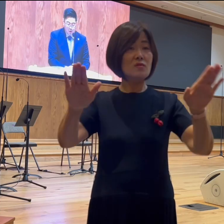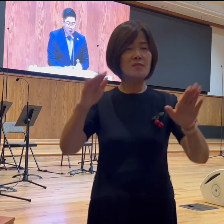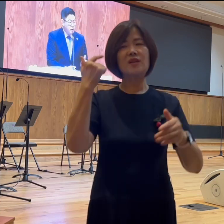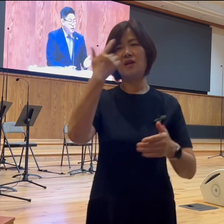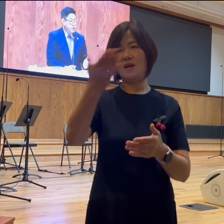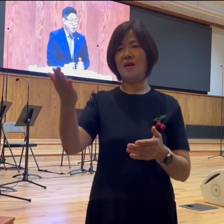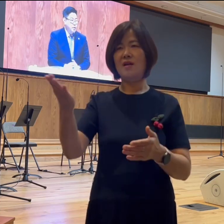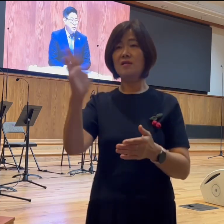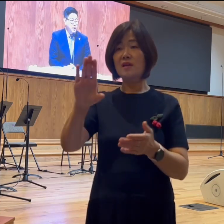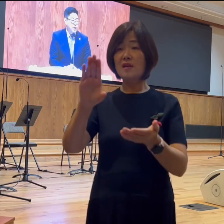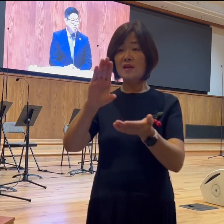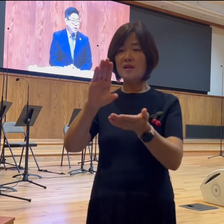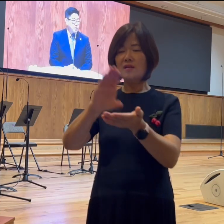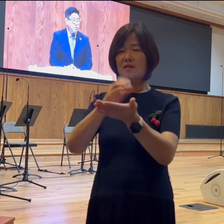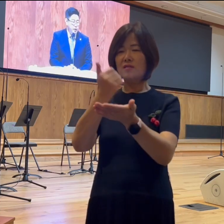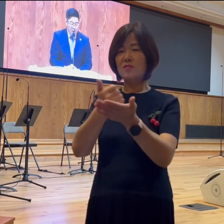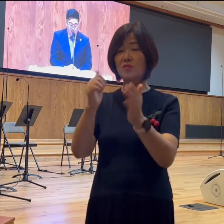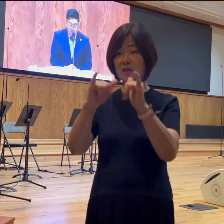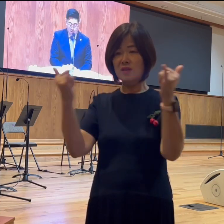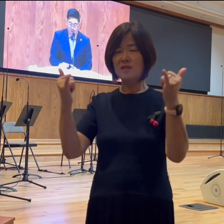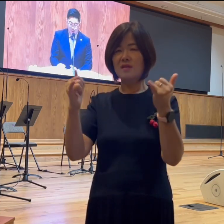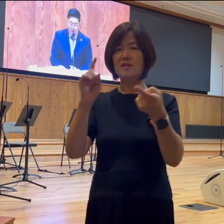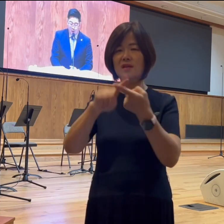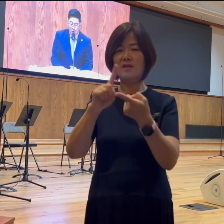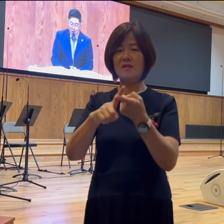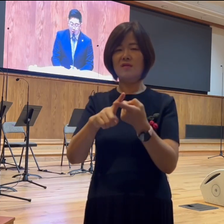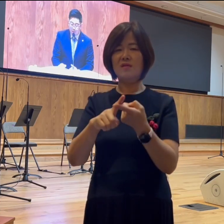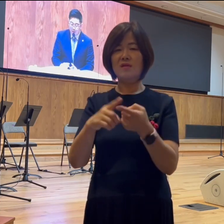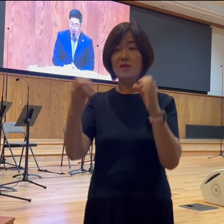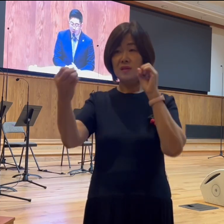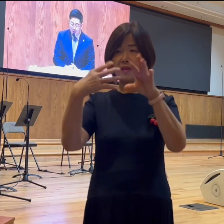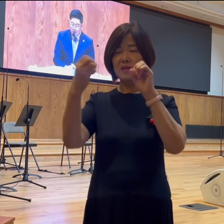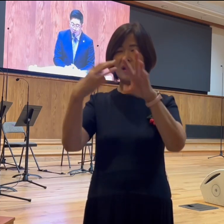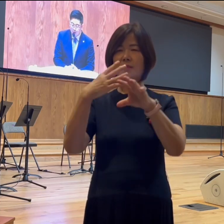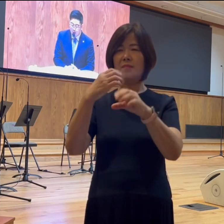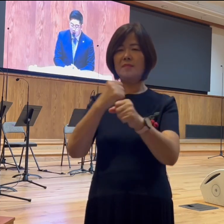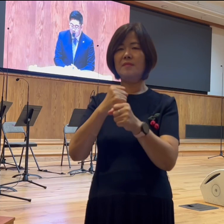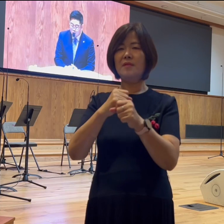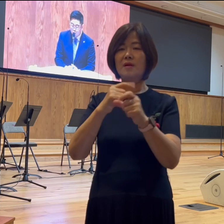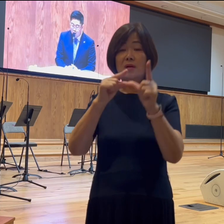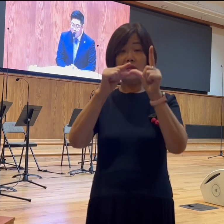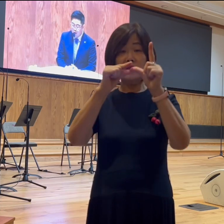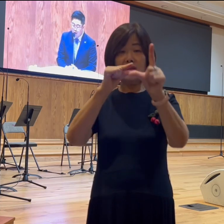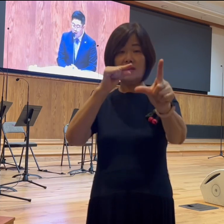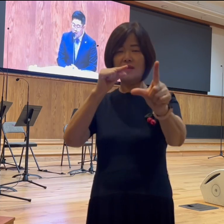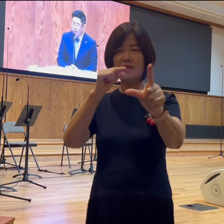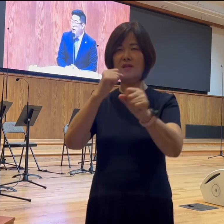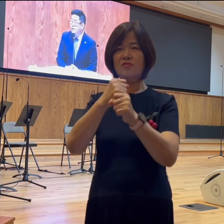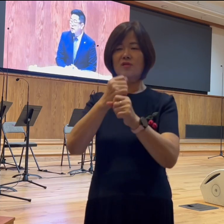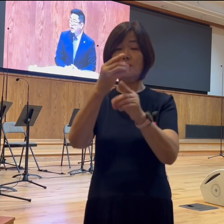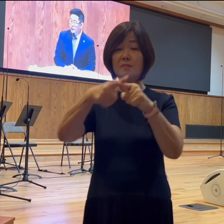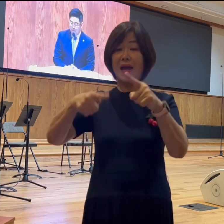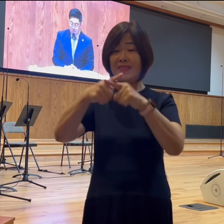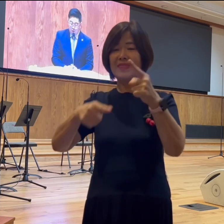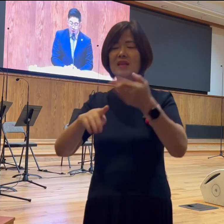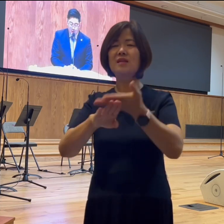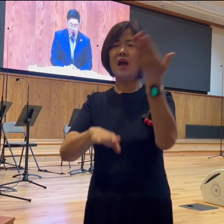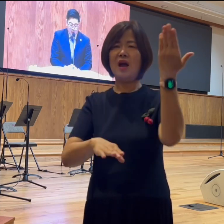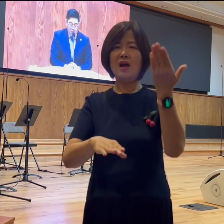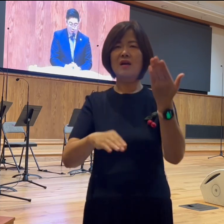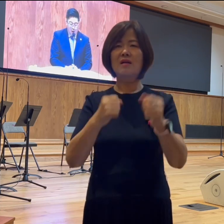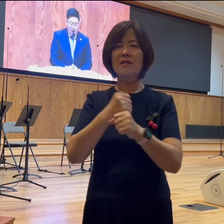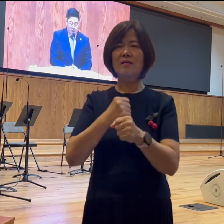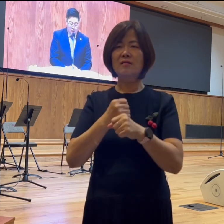근데 이게 그리스도인들을 대상으로 한 설문이잖아요. 근데 거기에 응답한 사람들의 대다수인 절반 이상이